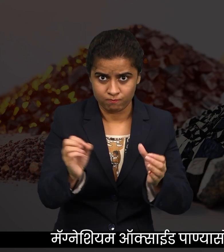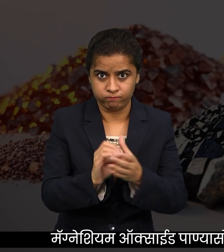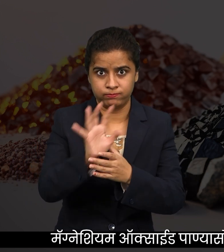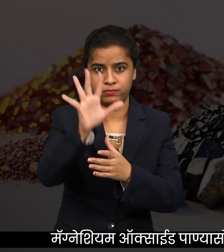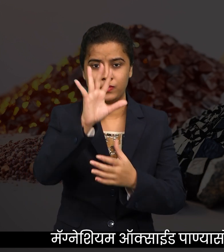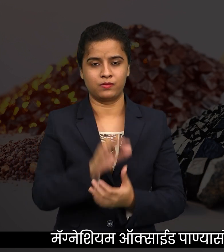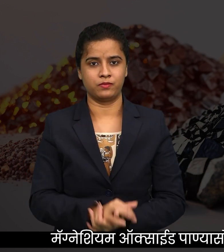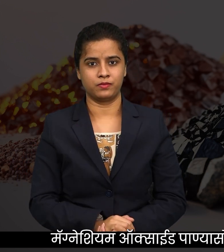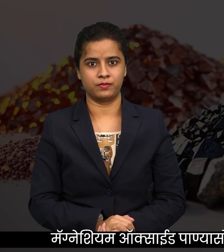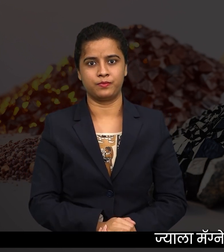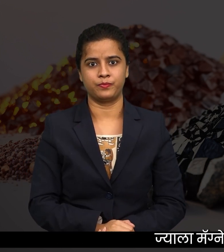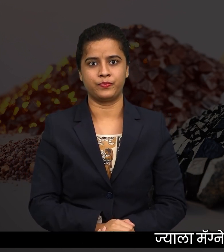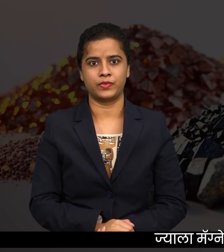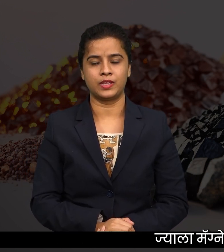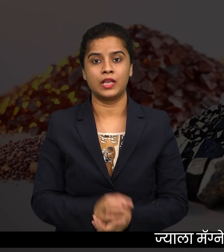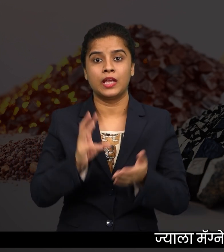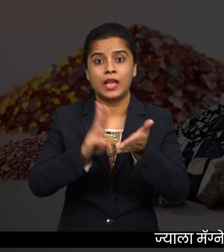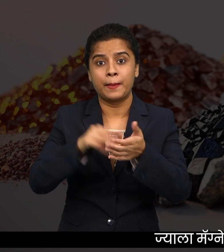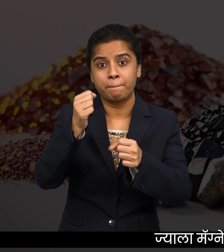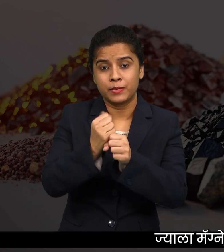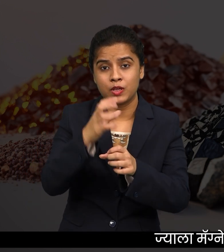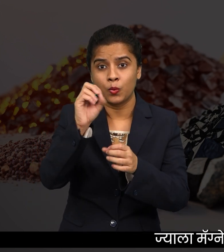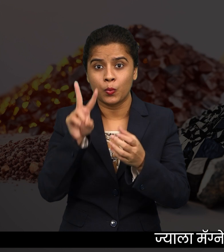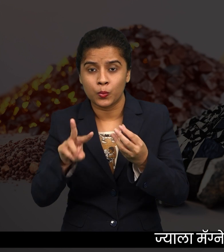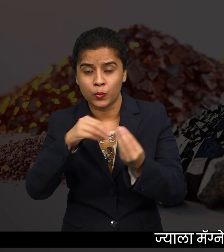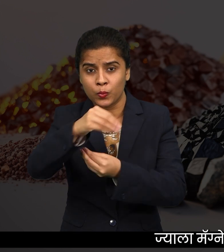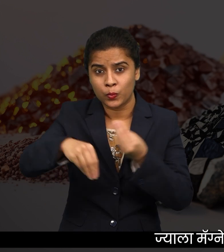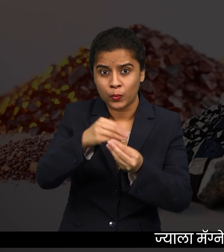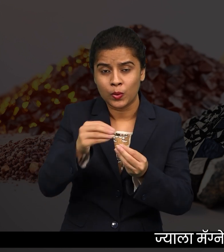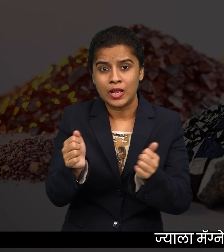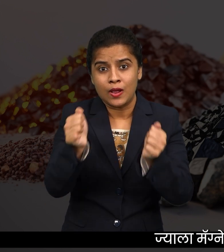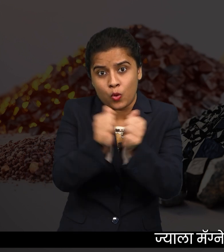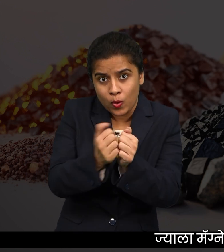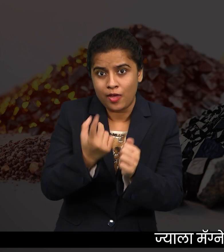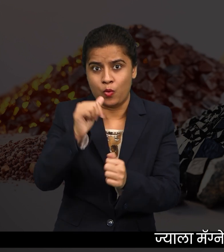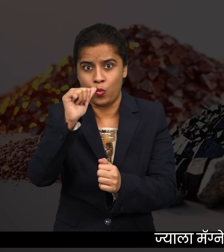करून एक अल्कली तयार करतो, ज्याला मॅग्नेशियम हायड्रॉक्साईड म्हणतात.